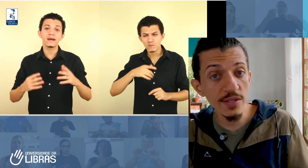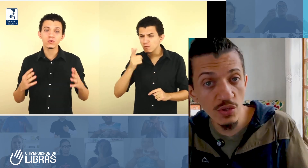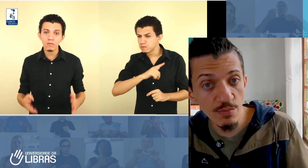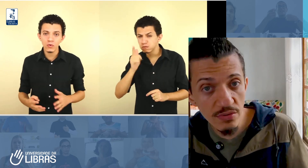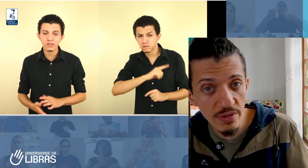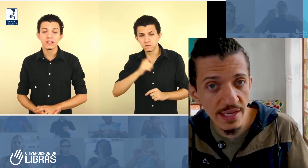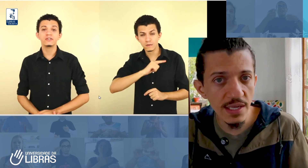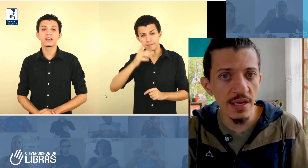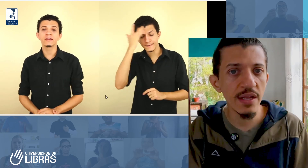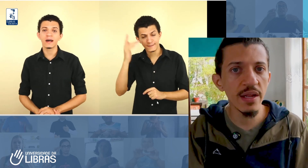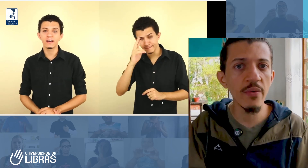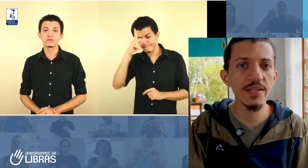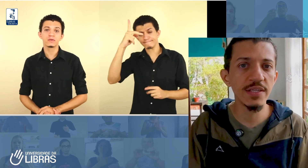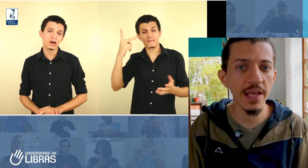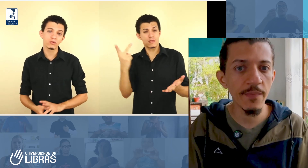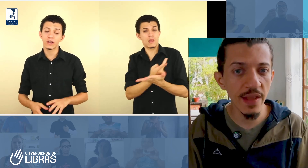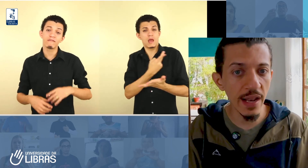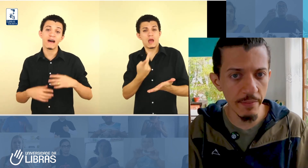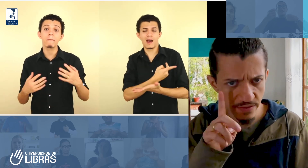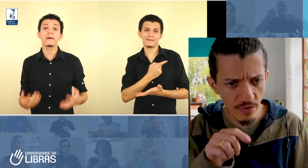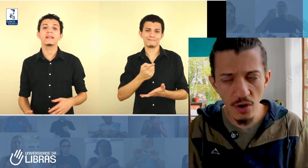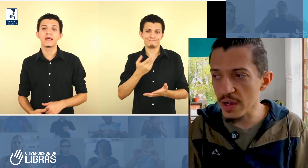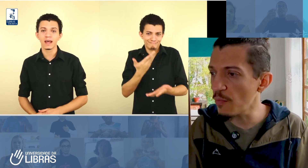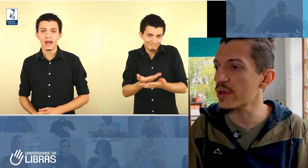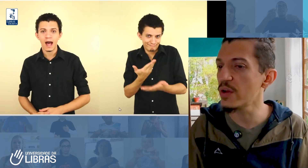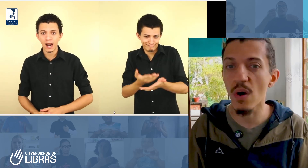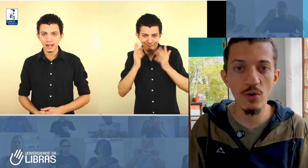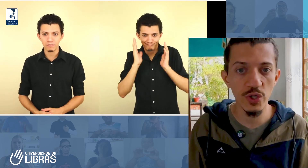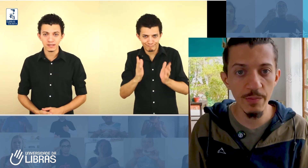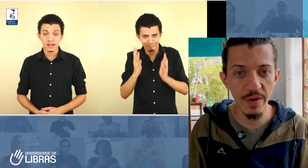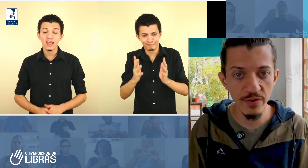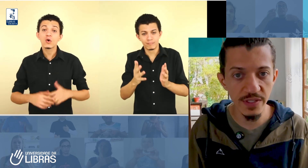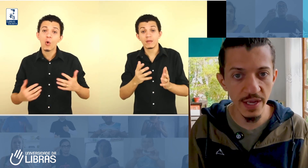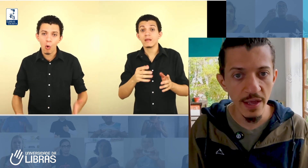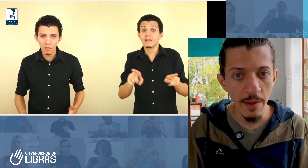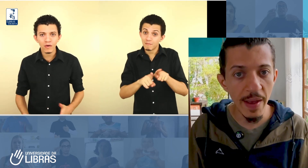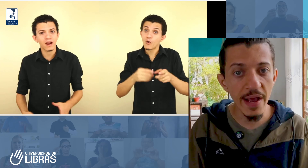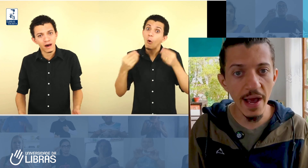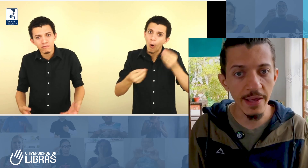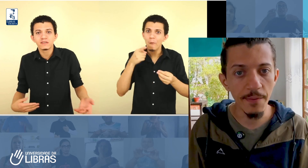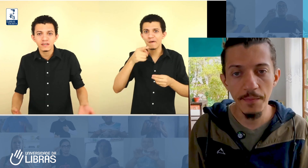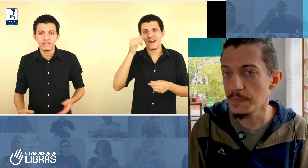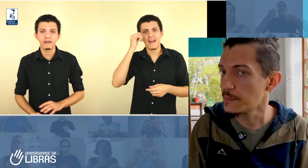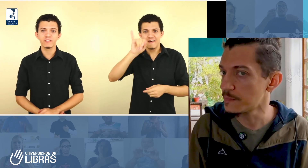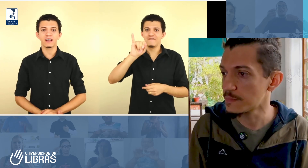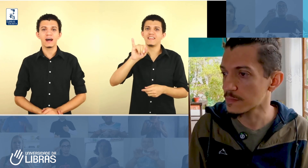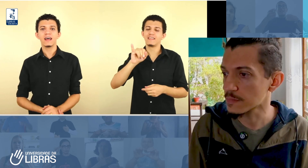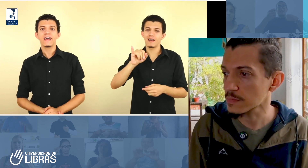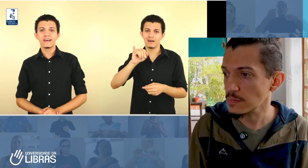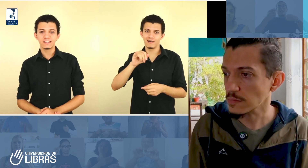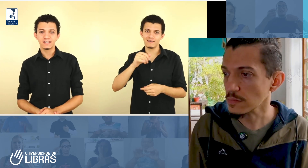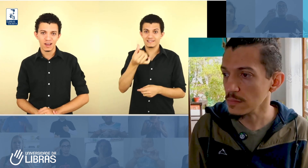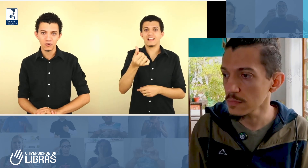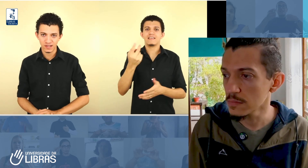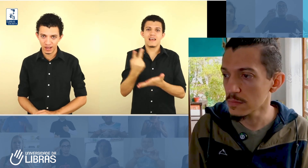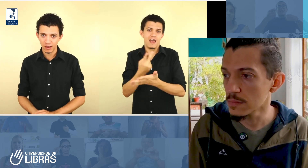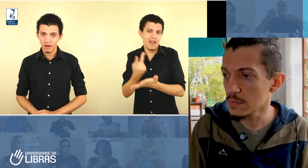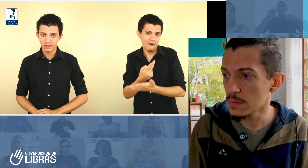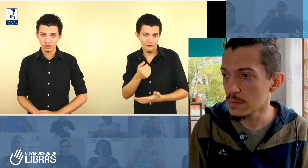no português que não existem na Libras. Vou colocar um pouquinho o áudio aqui para você pegar esses erros aí no seu dia